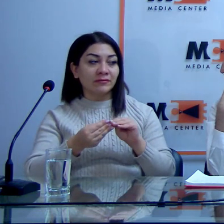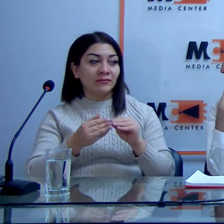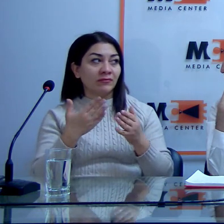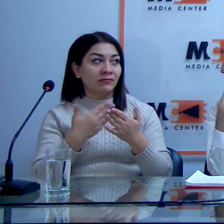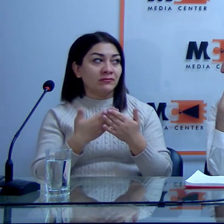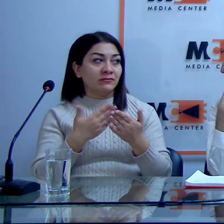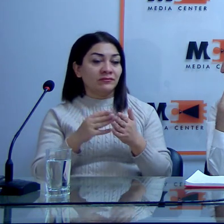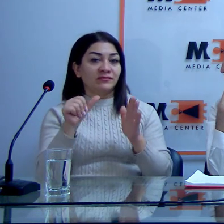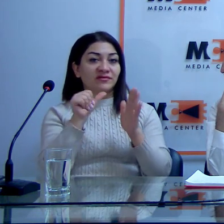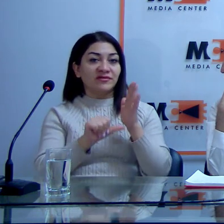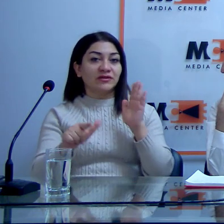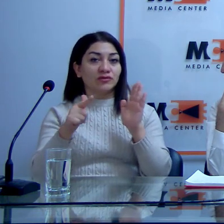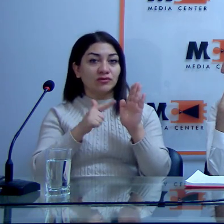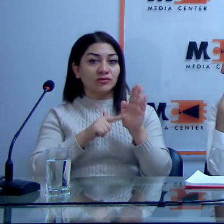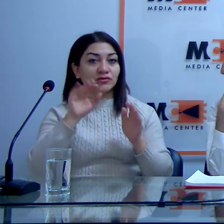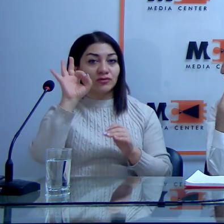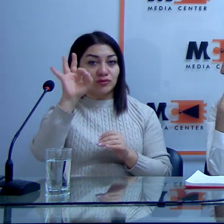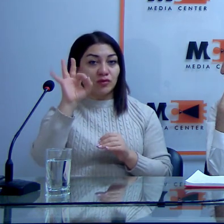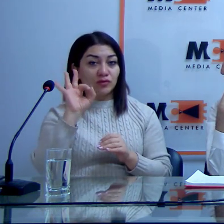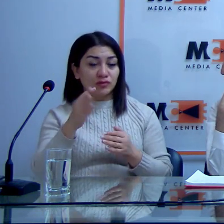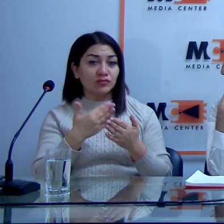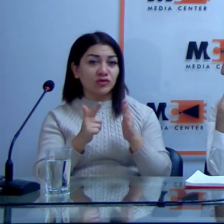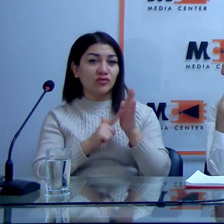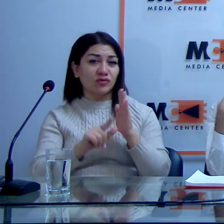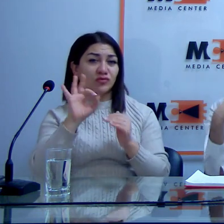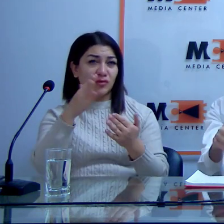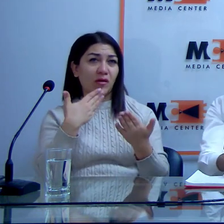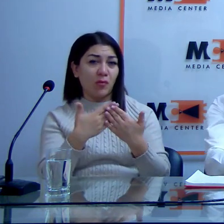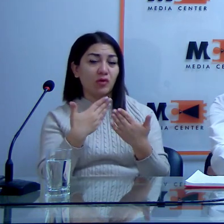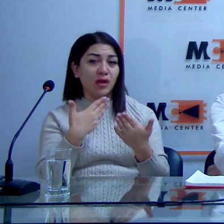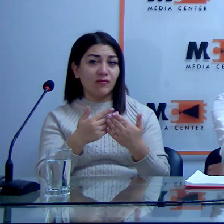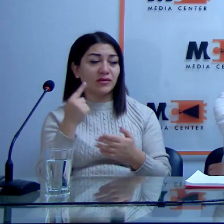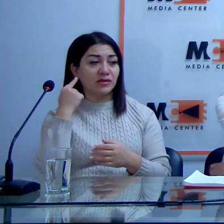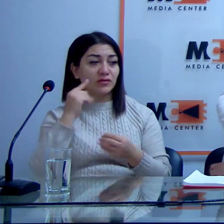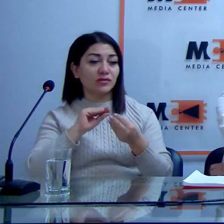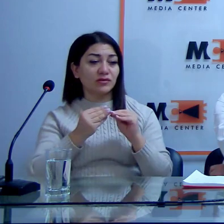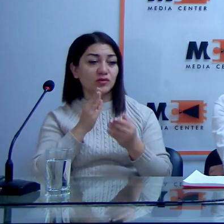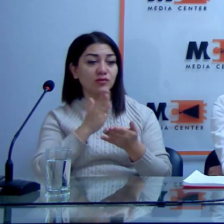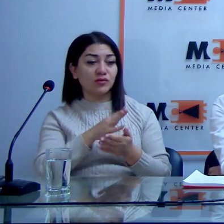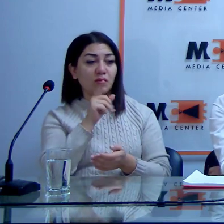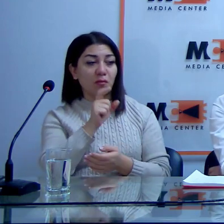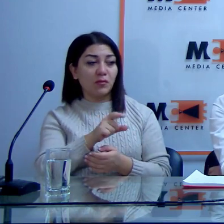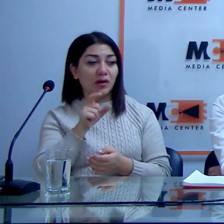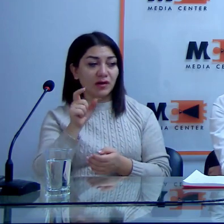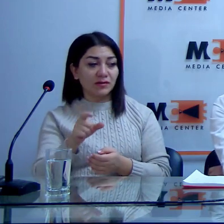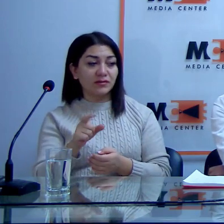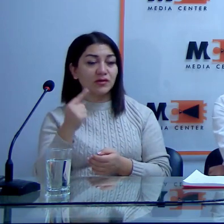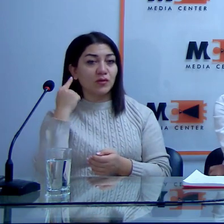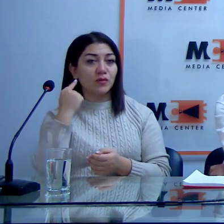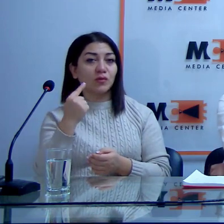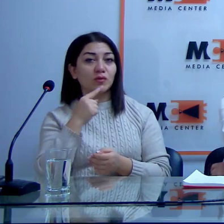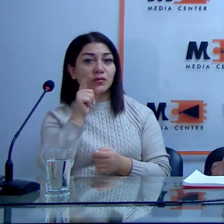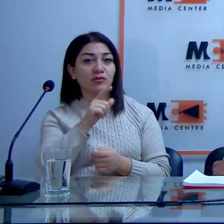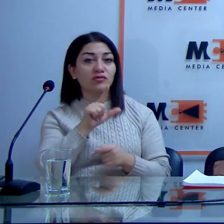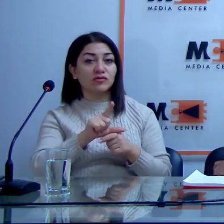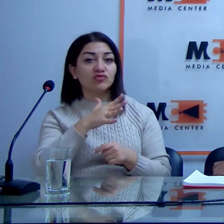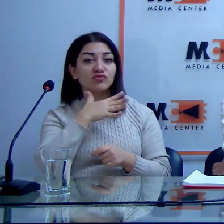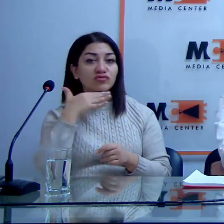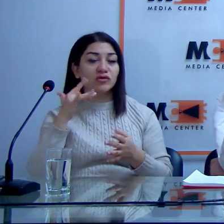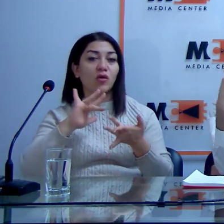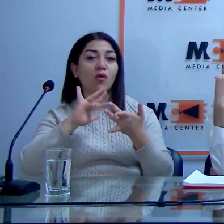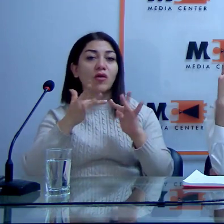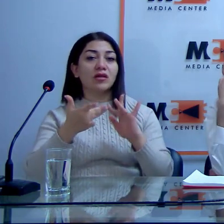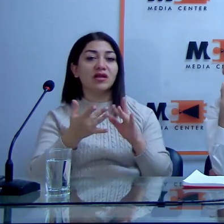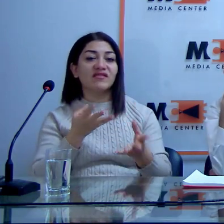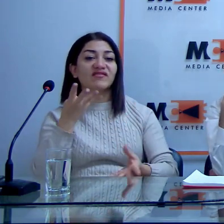որ օրինակ 67%-ը, գրեթե 70%-ը լսողության խնդիրներ ունեցող անձանց, հատկապես խուլ անձանց, on-line